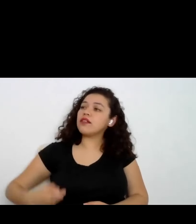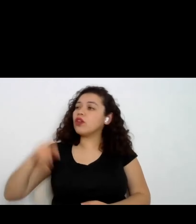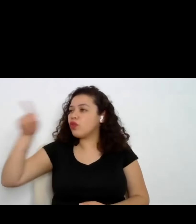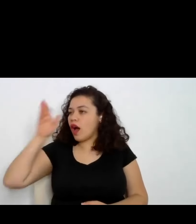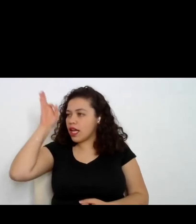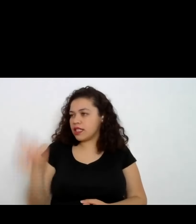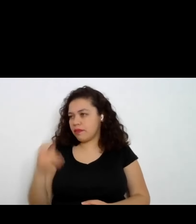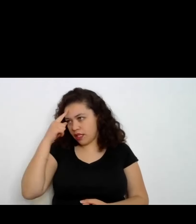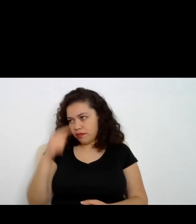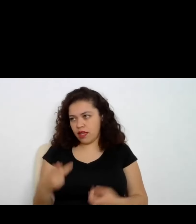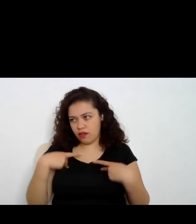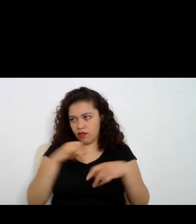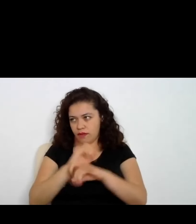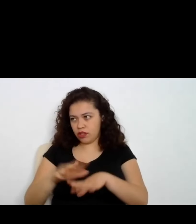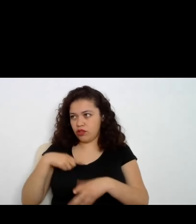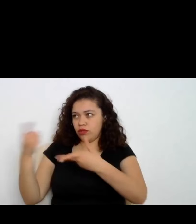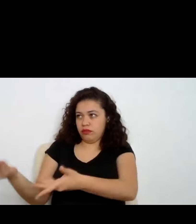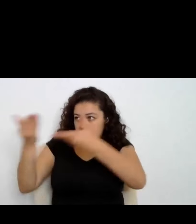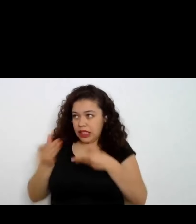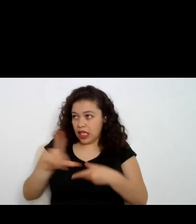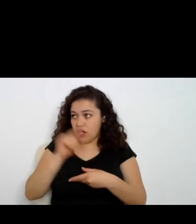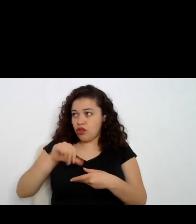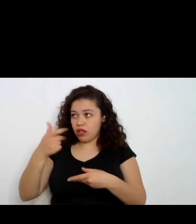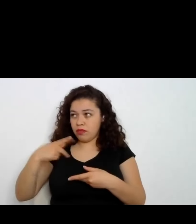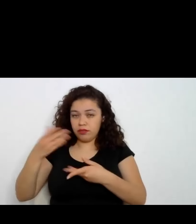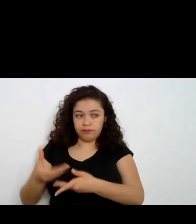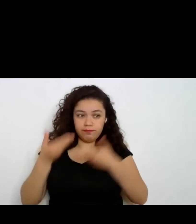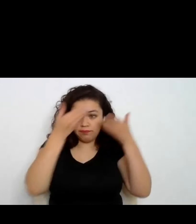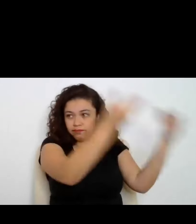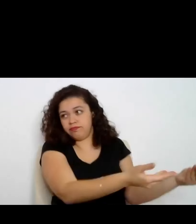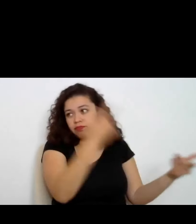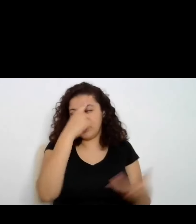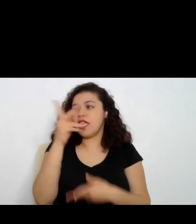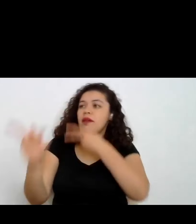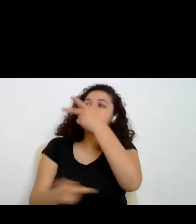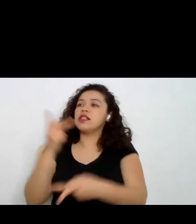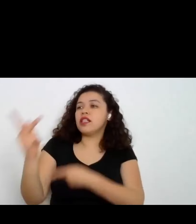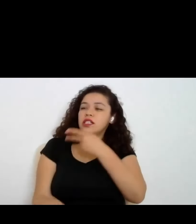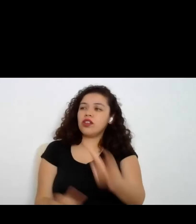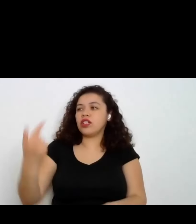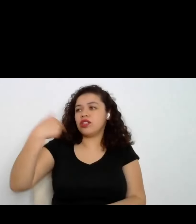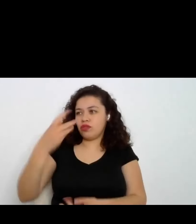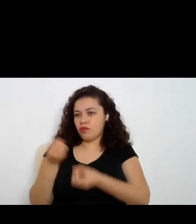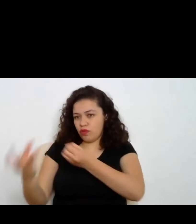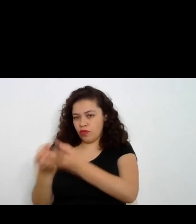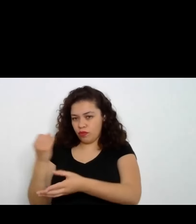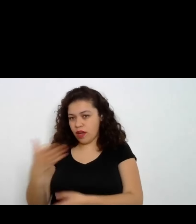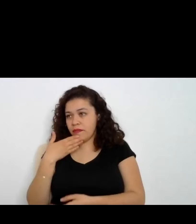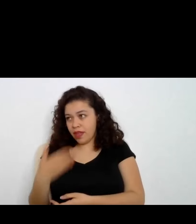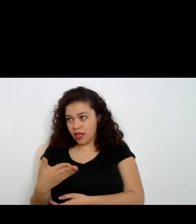sus datos personales a terceros para poder cumplir con estas prestaciones que como empresa le voy a dar.